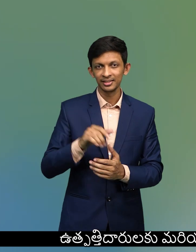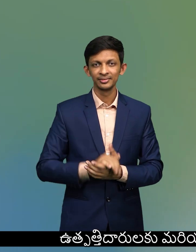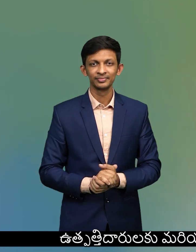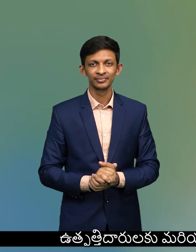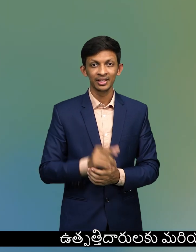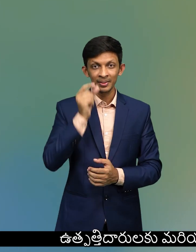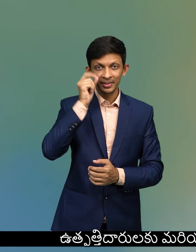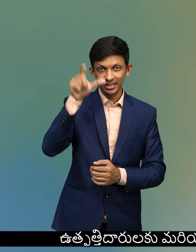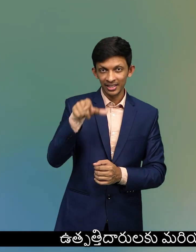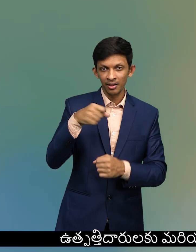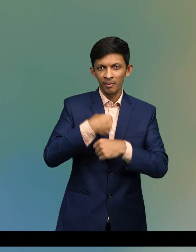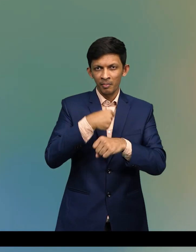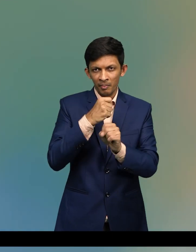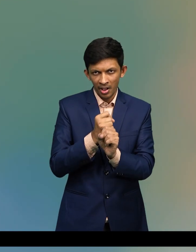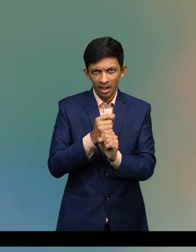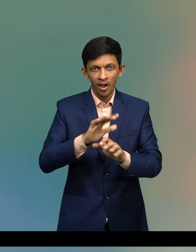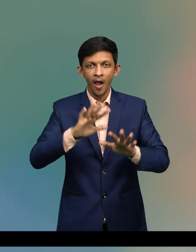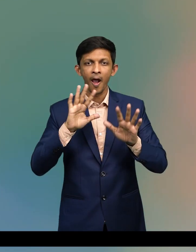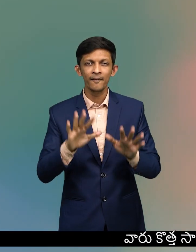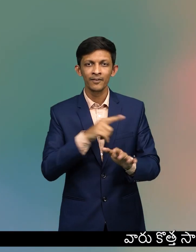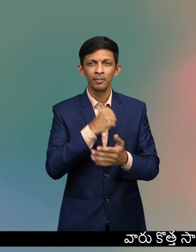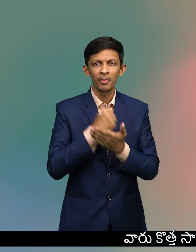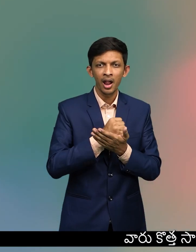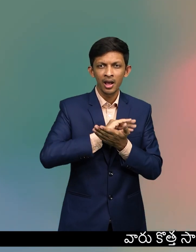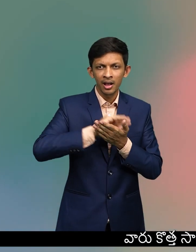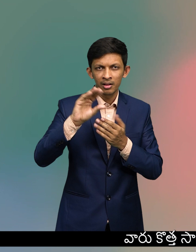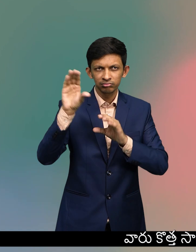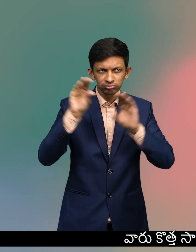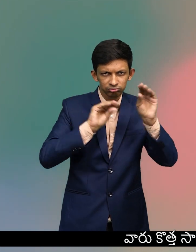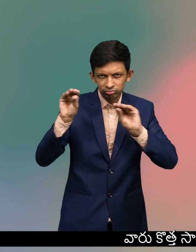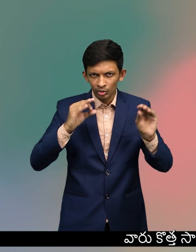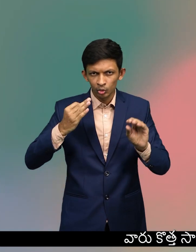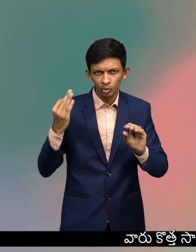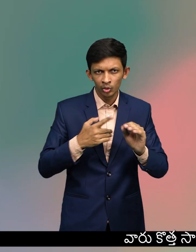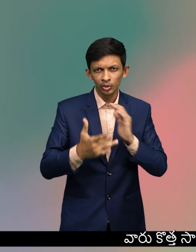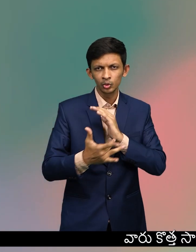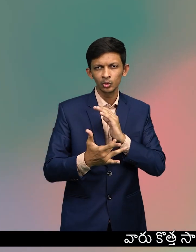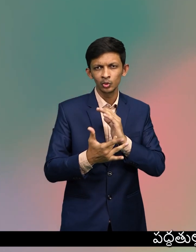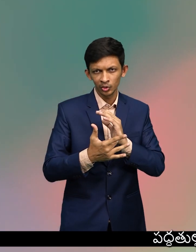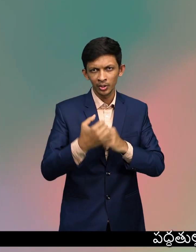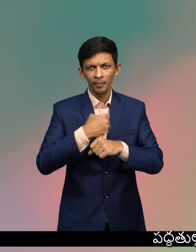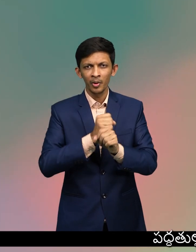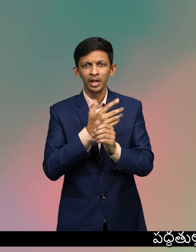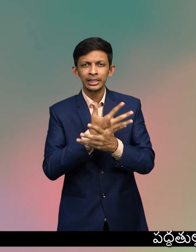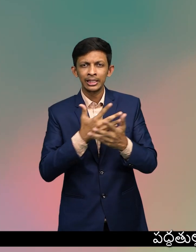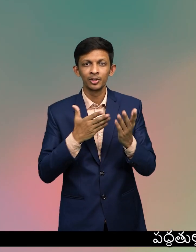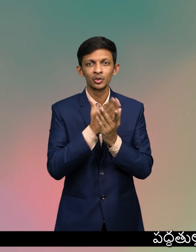లాభదాయకం. నిర్మాతలకు వారు కొత్త సాంకేతికత మరియు ఉత్పత్తి పద్ధతుల్లో పెట్టుబడి